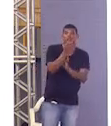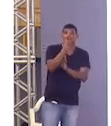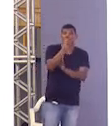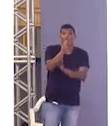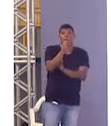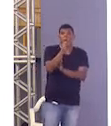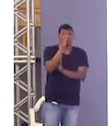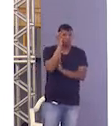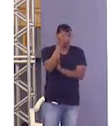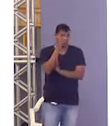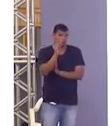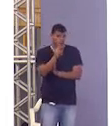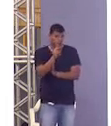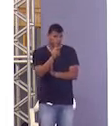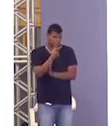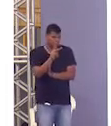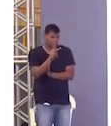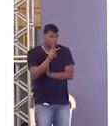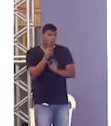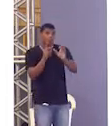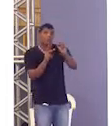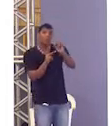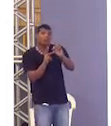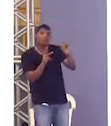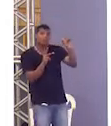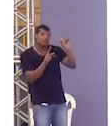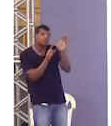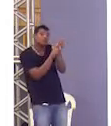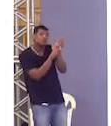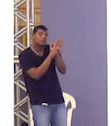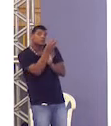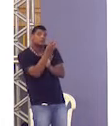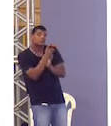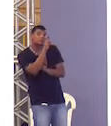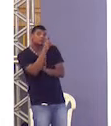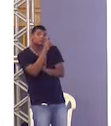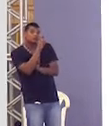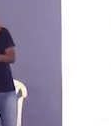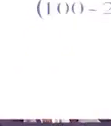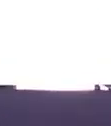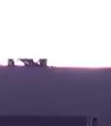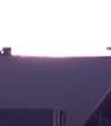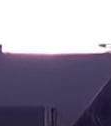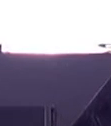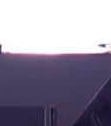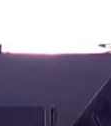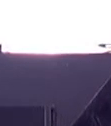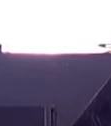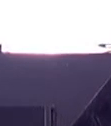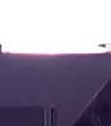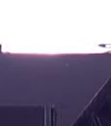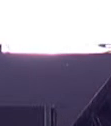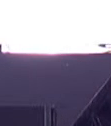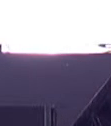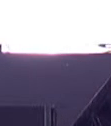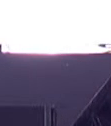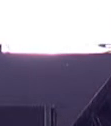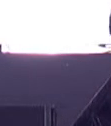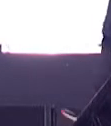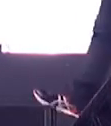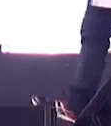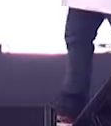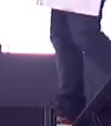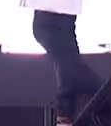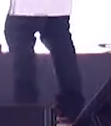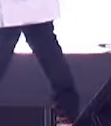65. Quando eu subtrair 80 menos 65, ó, vai dar 15. O que foi